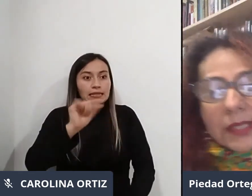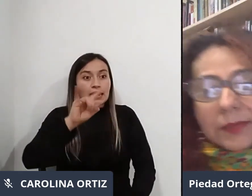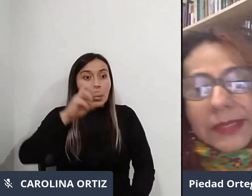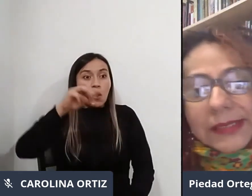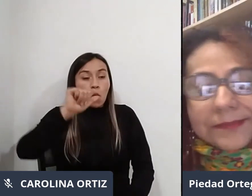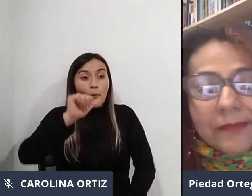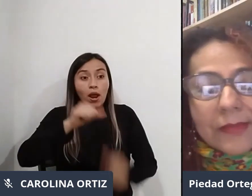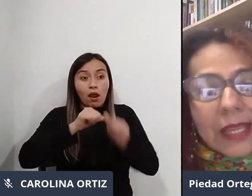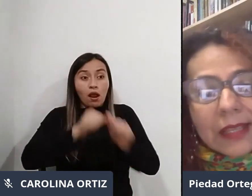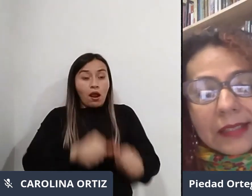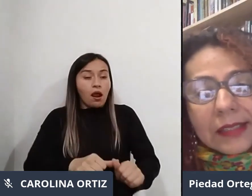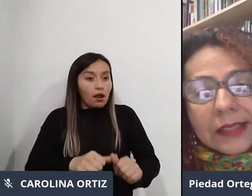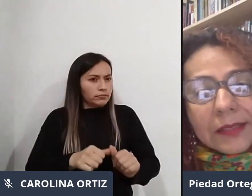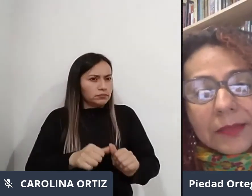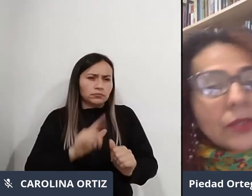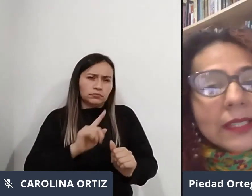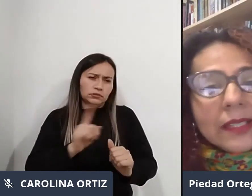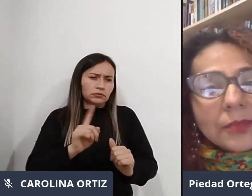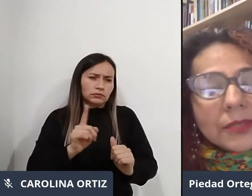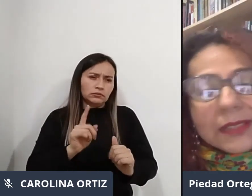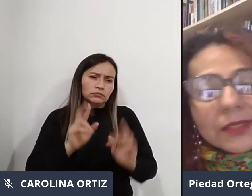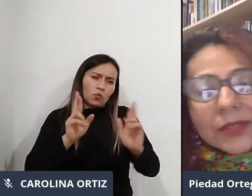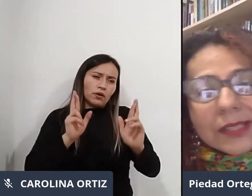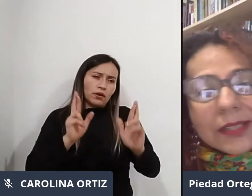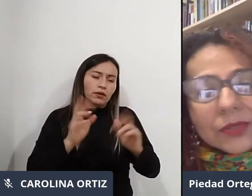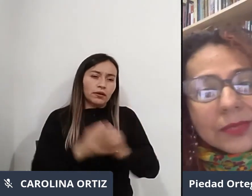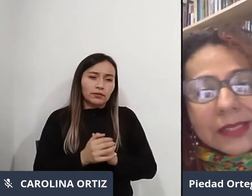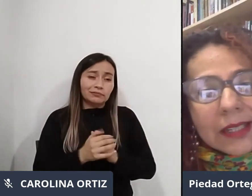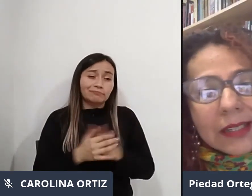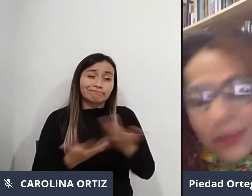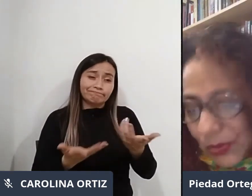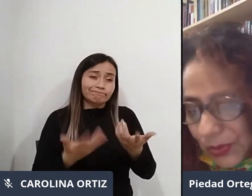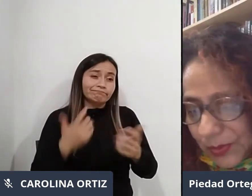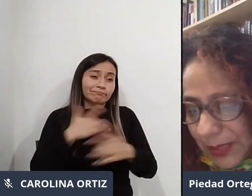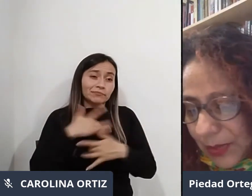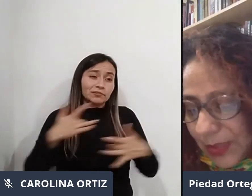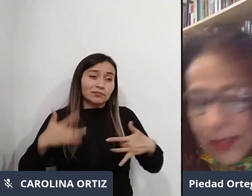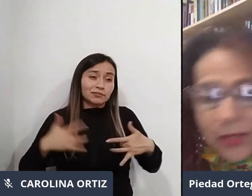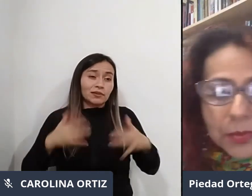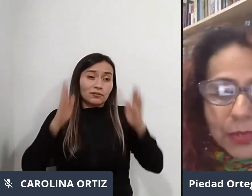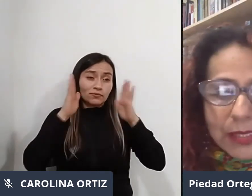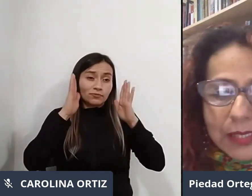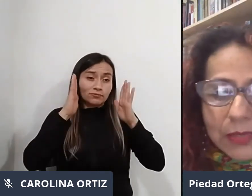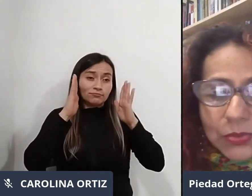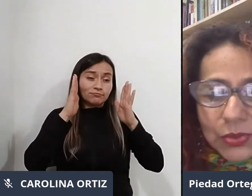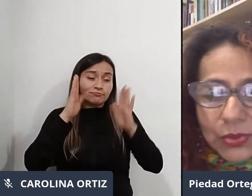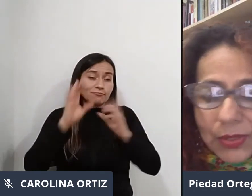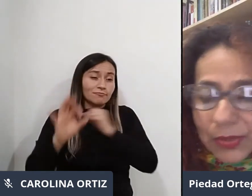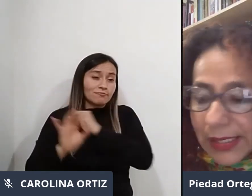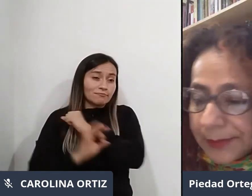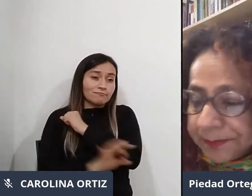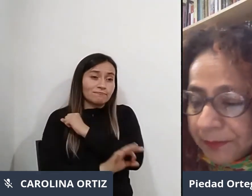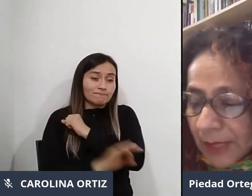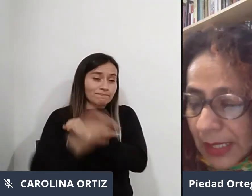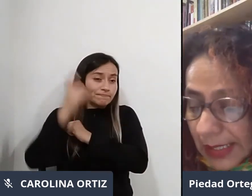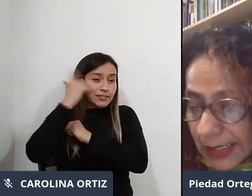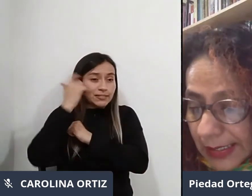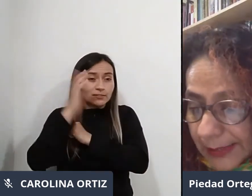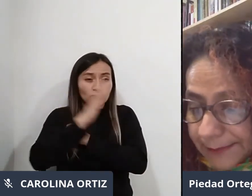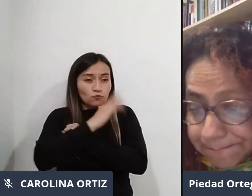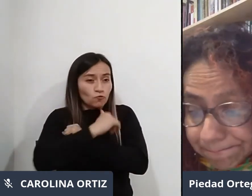porque pues no tenemos atención en salud mental en Colombia. Bueno, eso como por este asunto, yo creo que